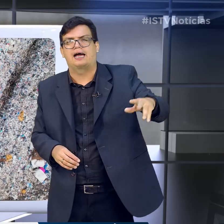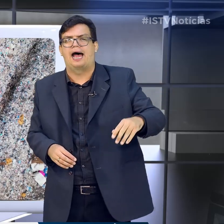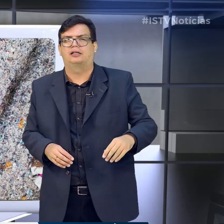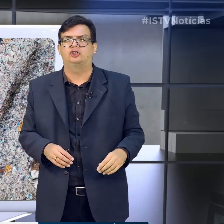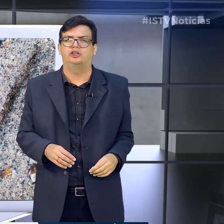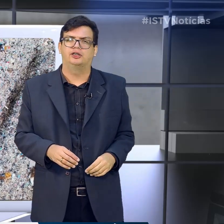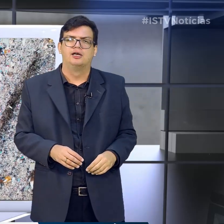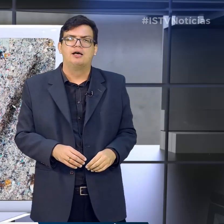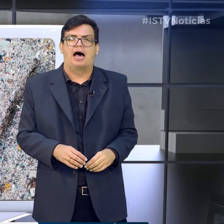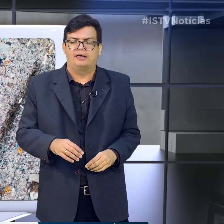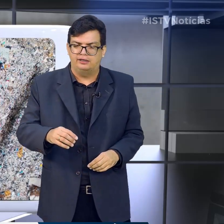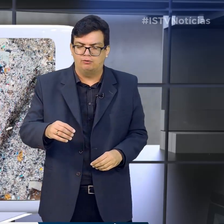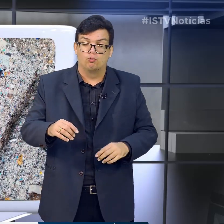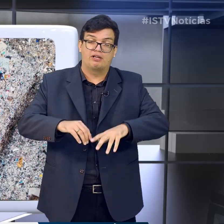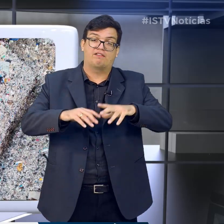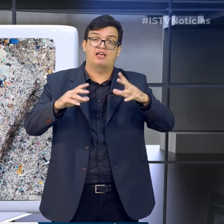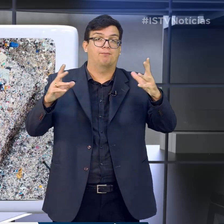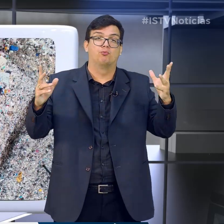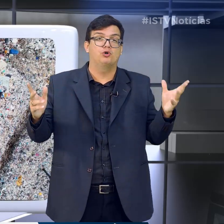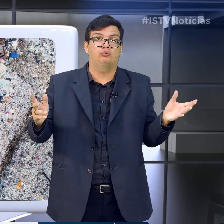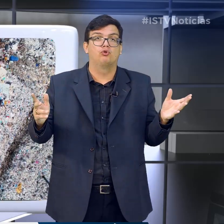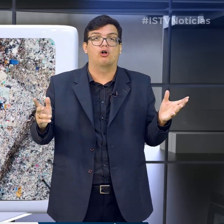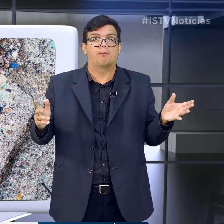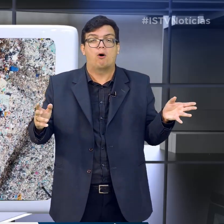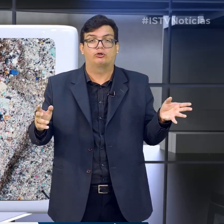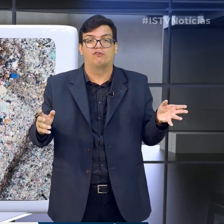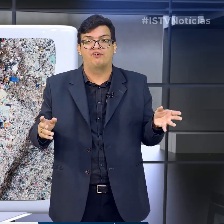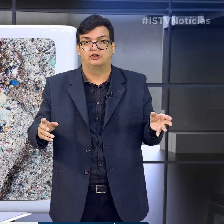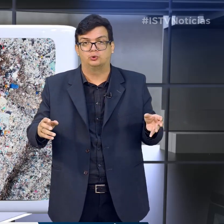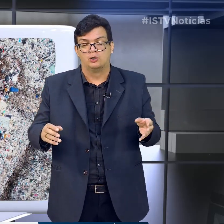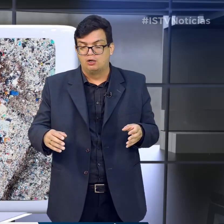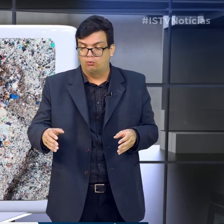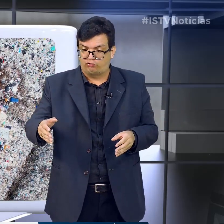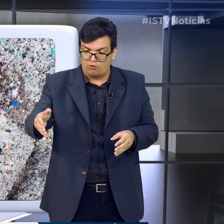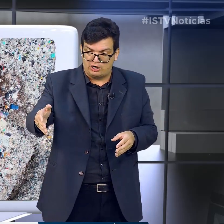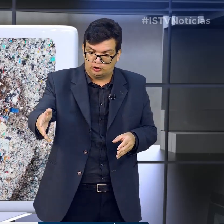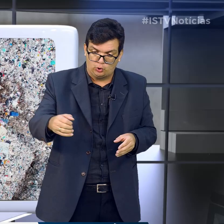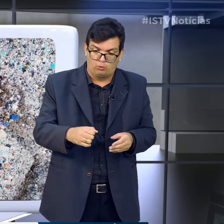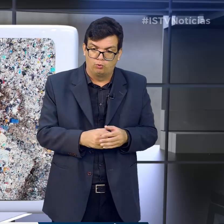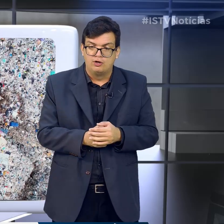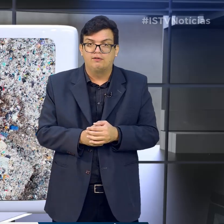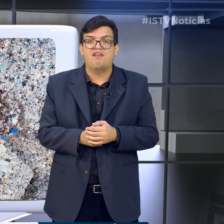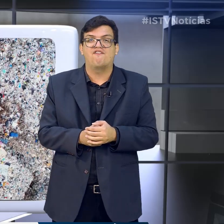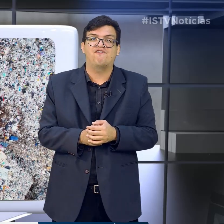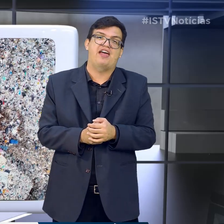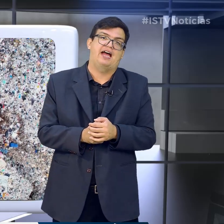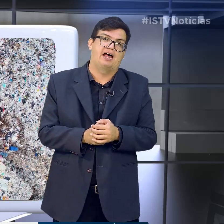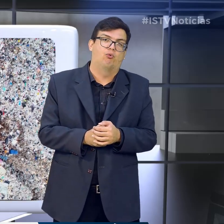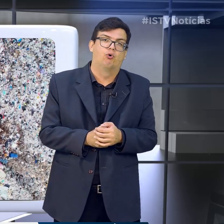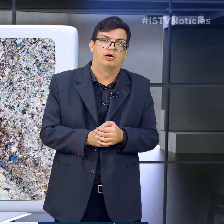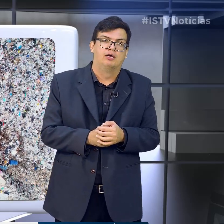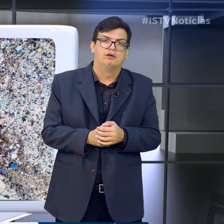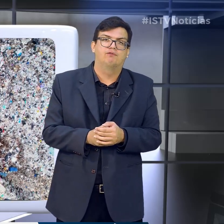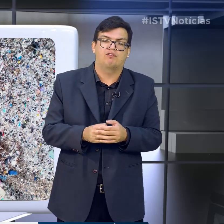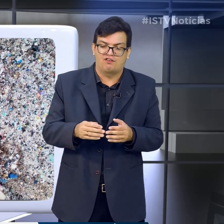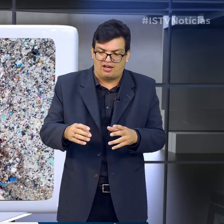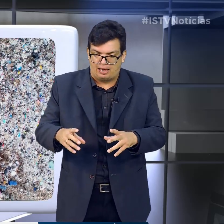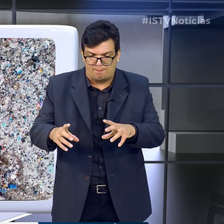descarte aí um exemplo muito normal que eu vejo o seu cachorro defeca na rua você vai lá